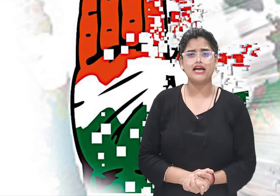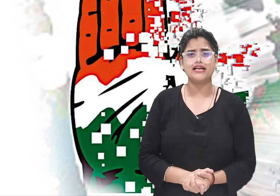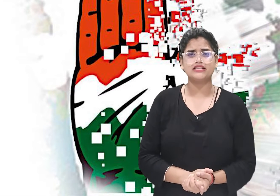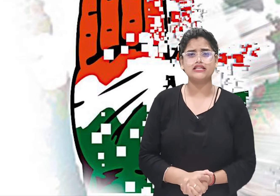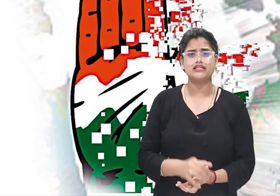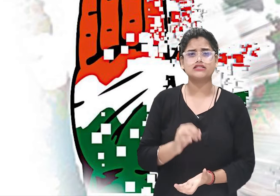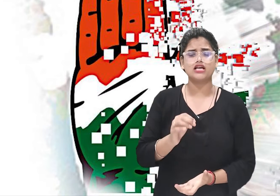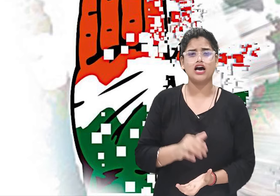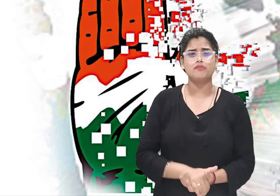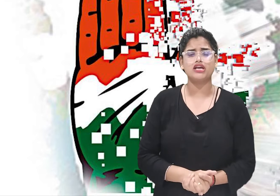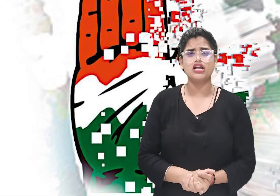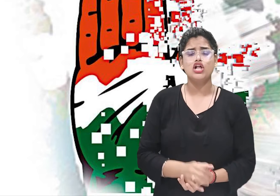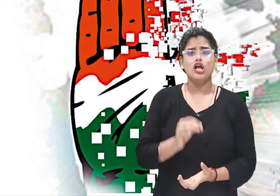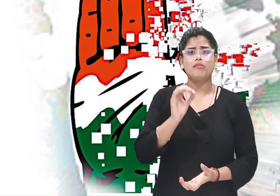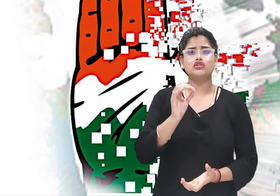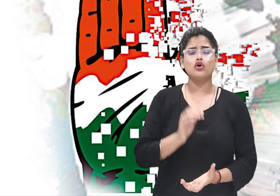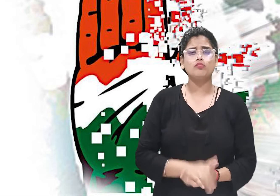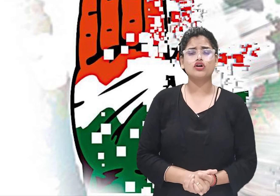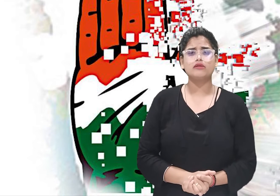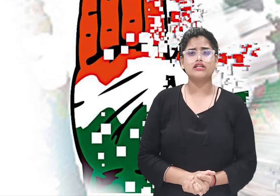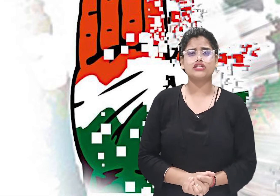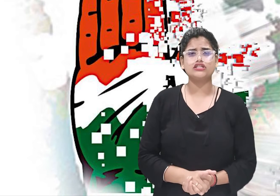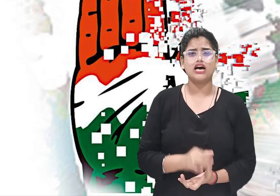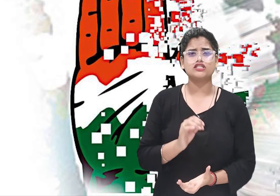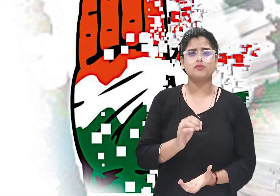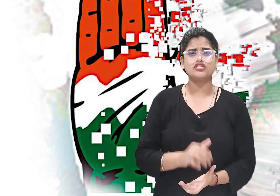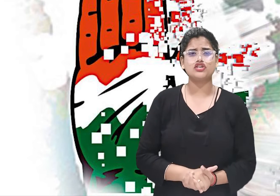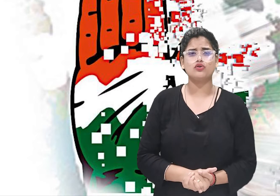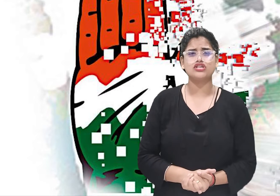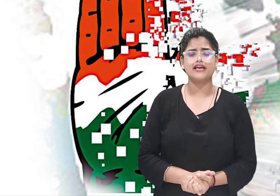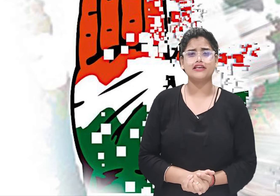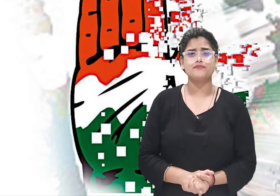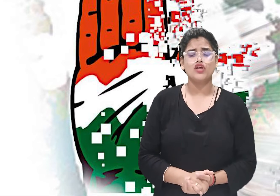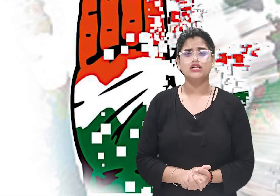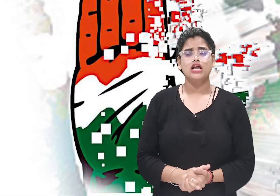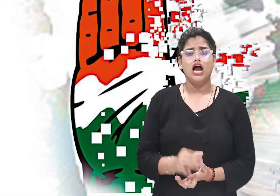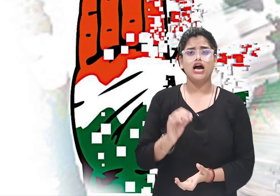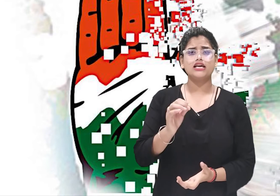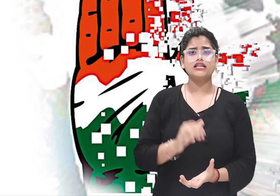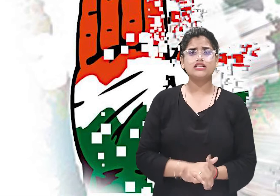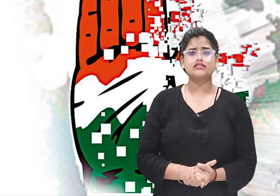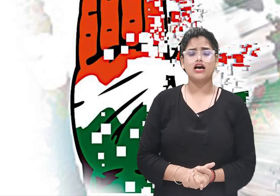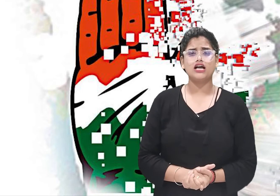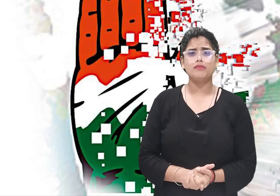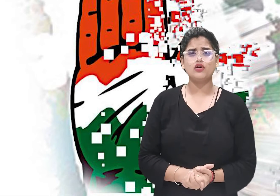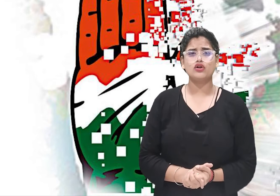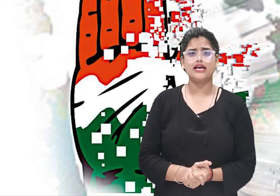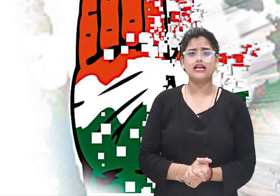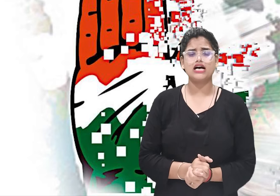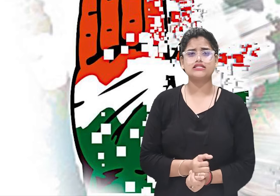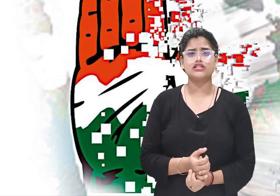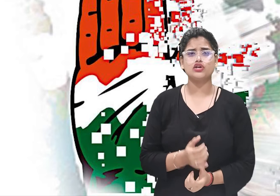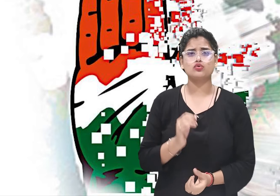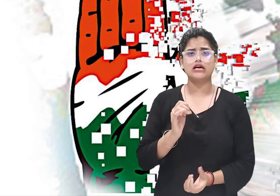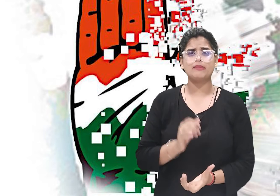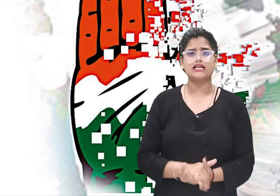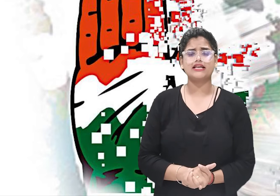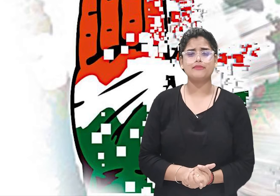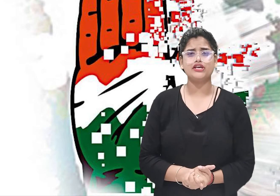पायलट की राजस्थान में और मुख्यमंत्री ताज पेशी हो जाएगी हालांकि राजस्थान में हो रहे राजनीतिक उठा पाठक के